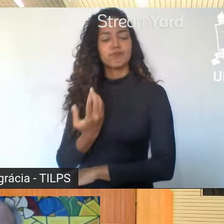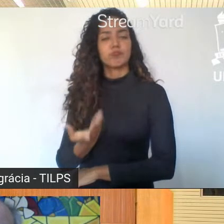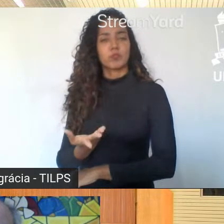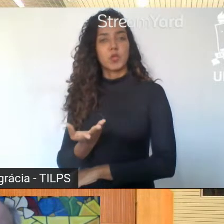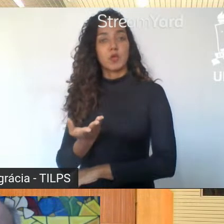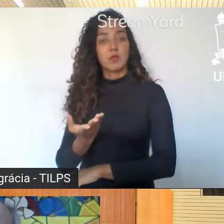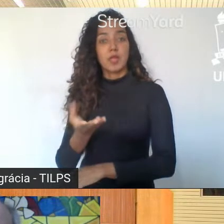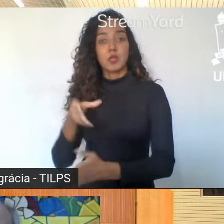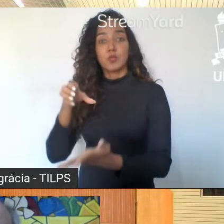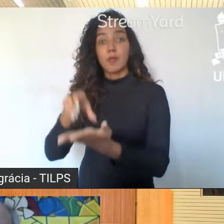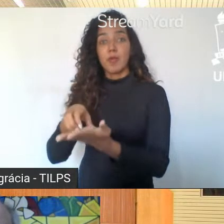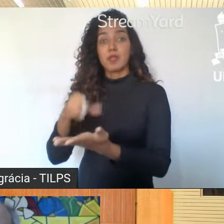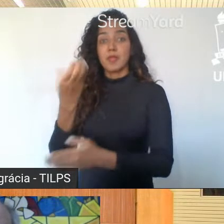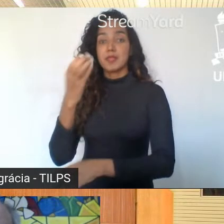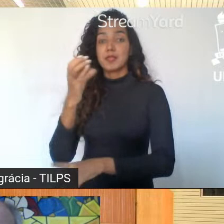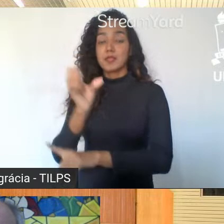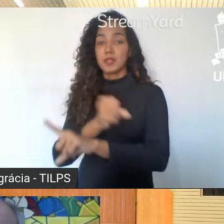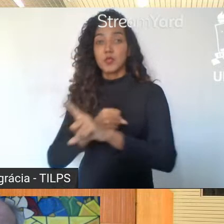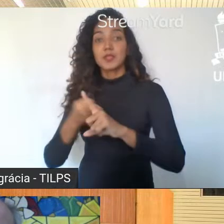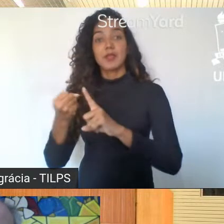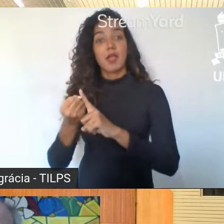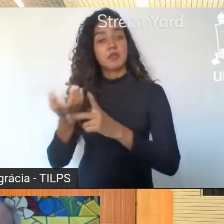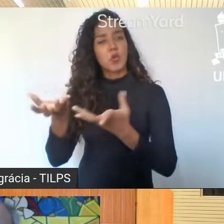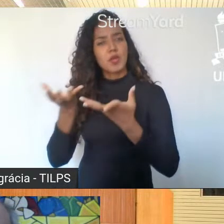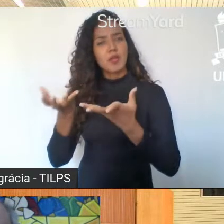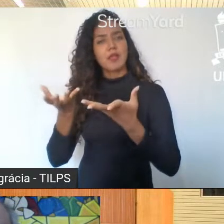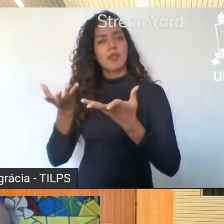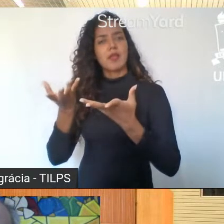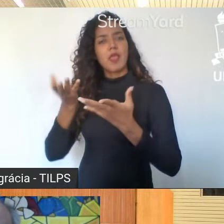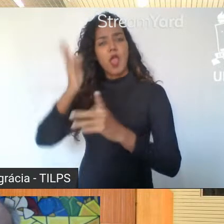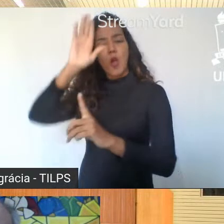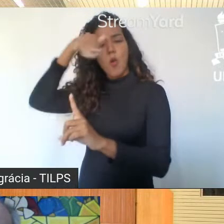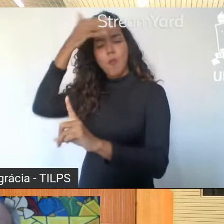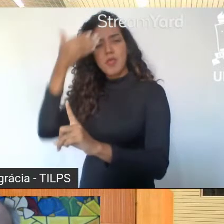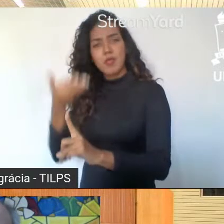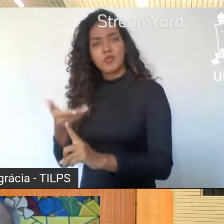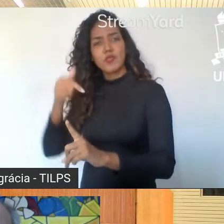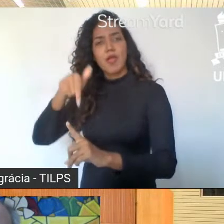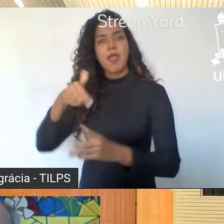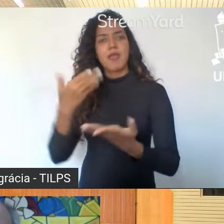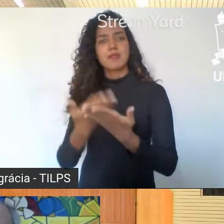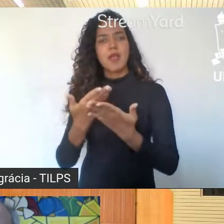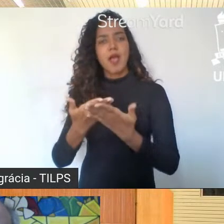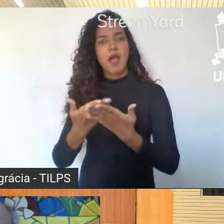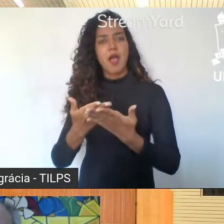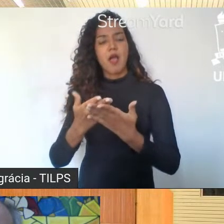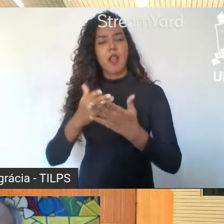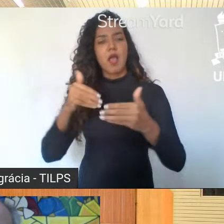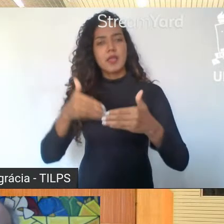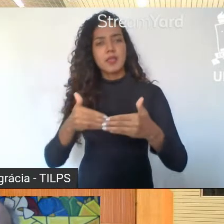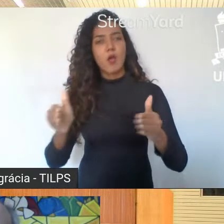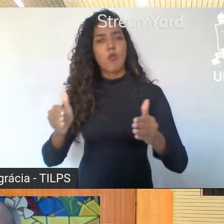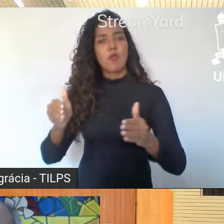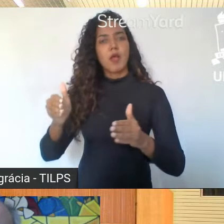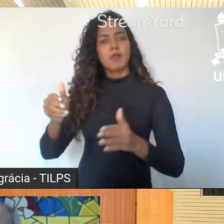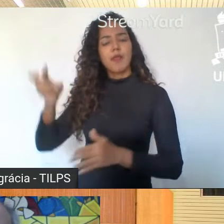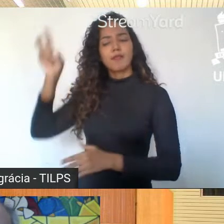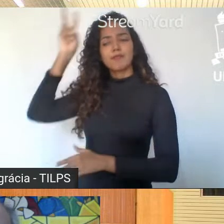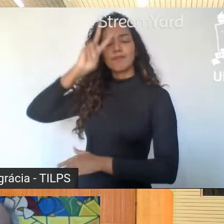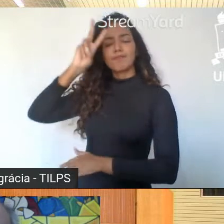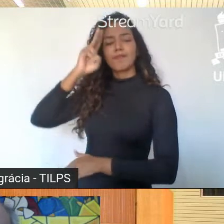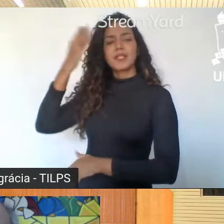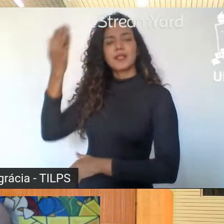dedicar essa aula inaugural à memória dele e dos mais de 330 mil pessoas que